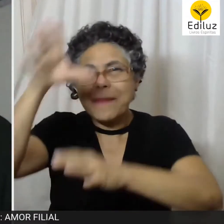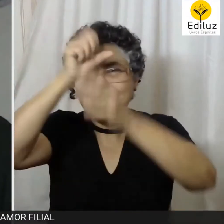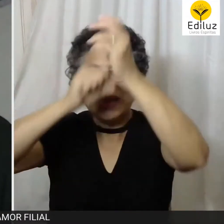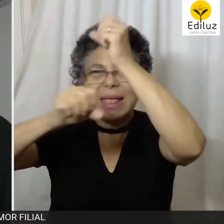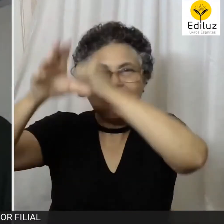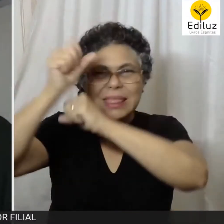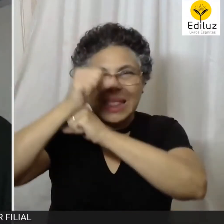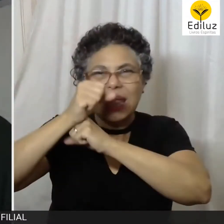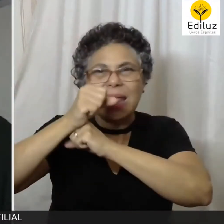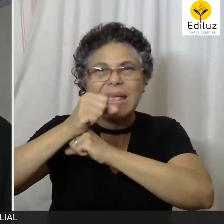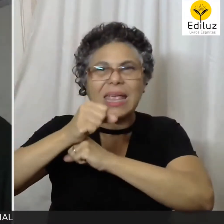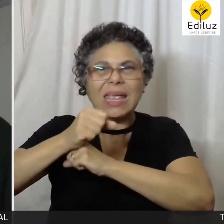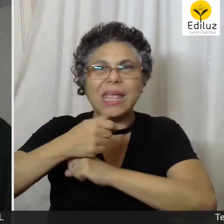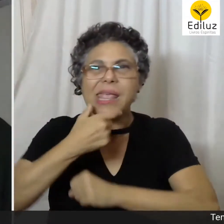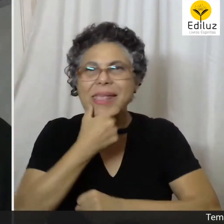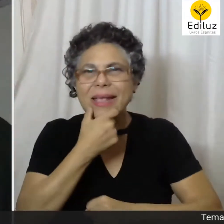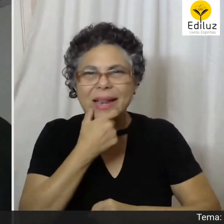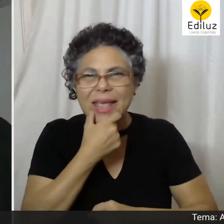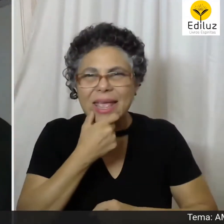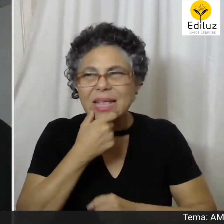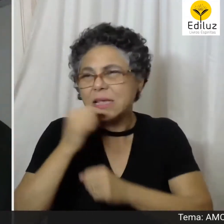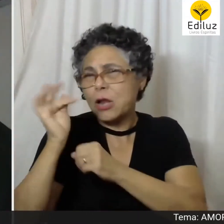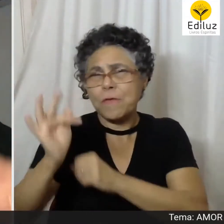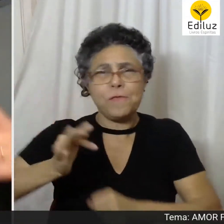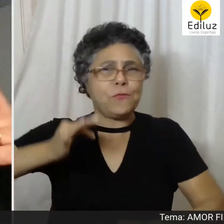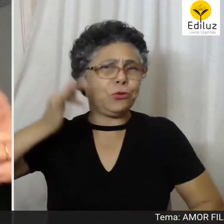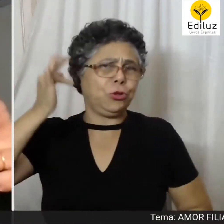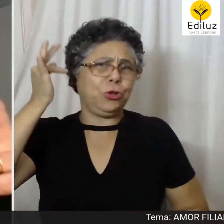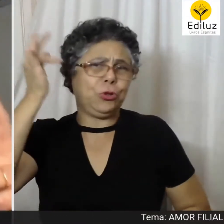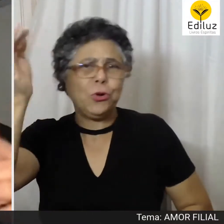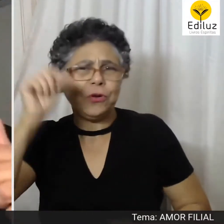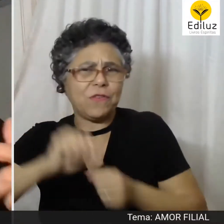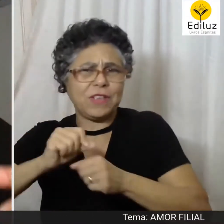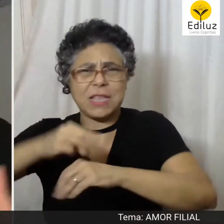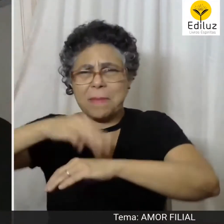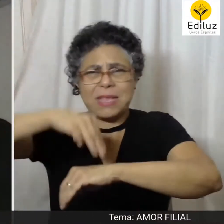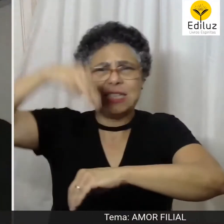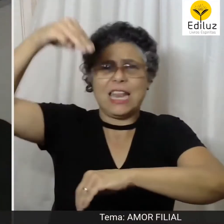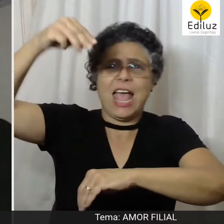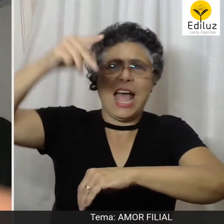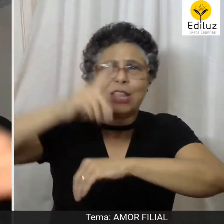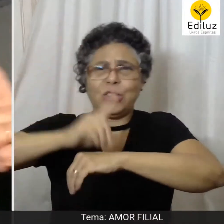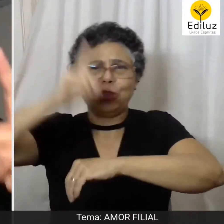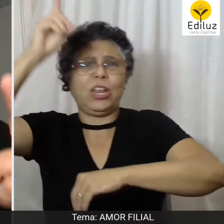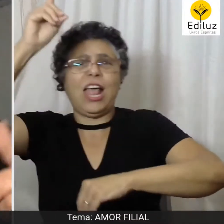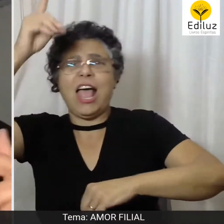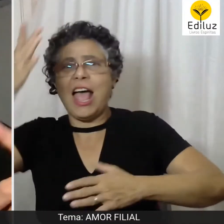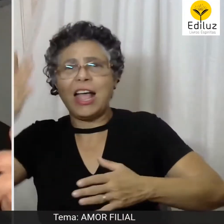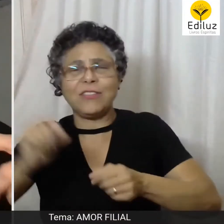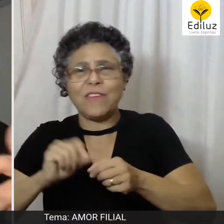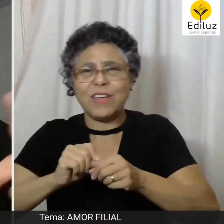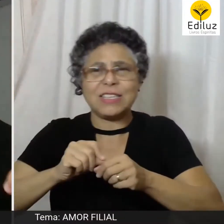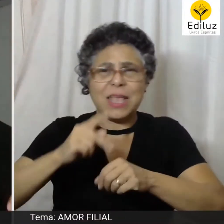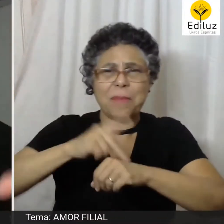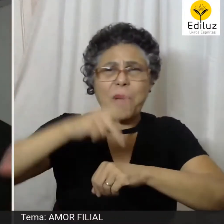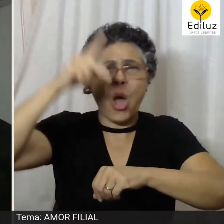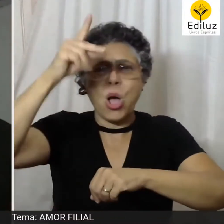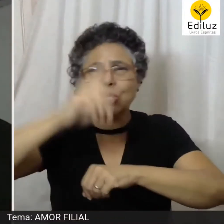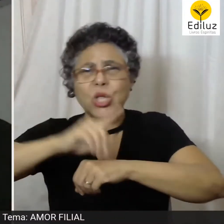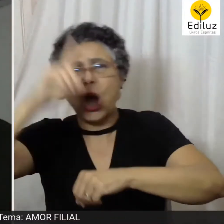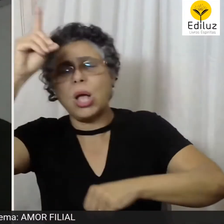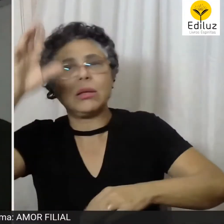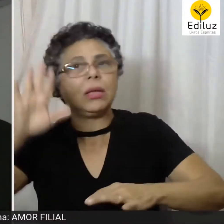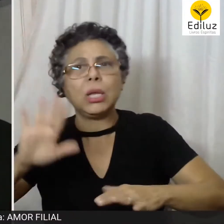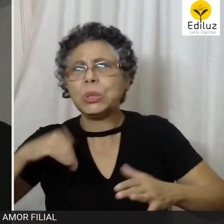no exterior, vai se formar na profissão tal, vai fazer mestrado, vai fazer doutorado, vai fazer pós-doc,